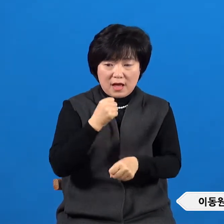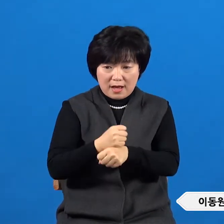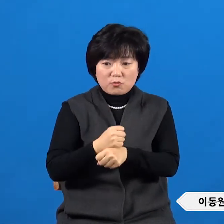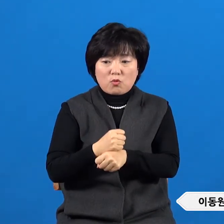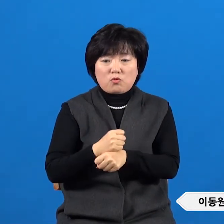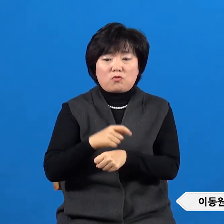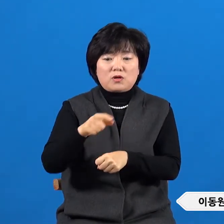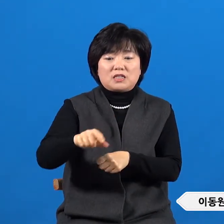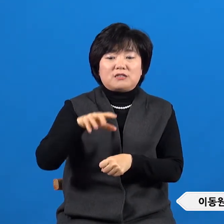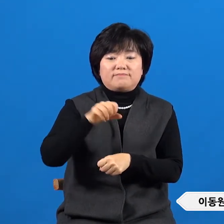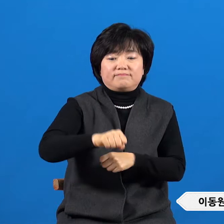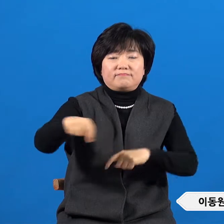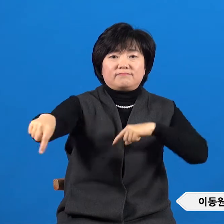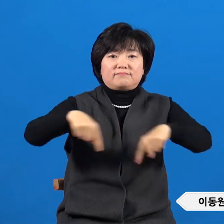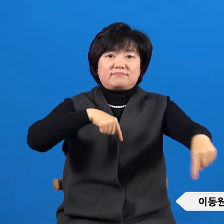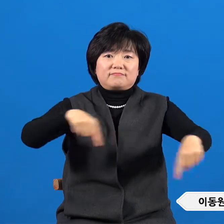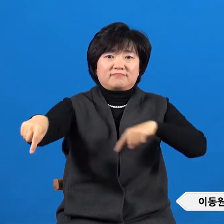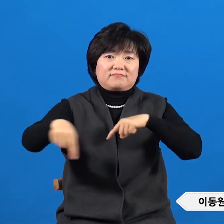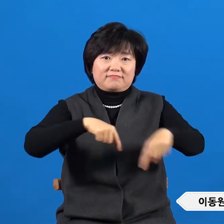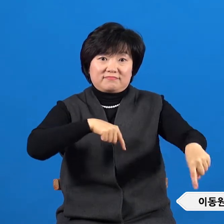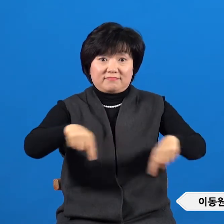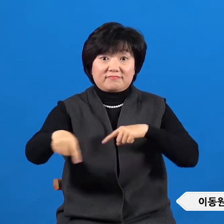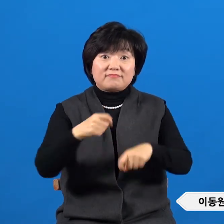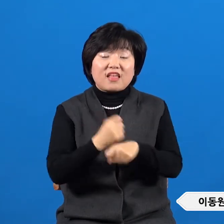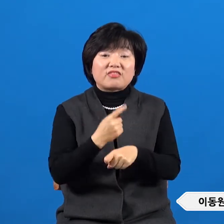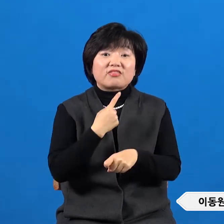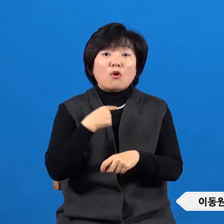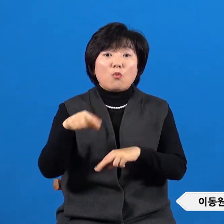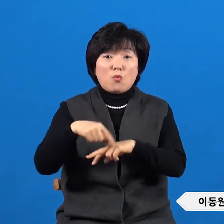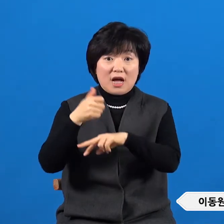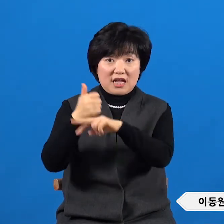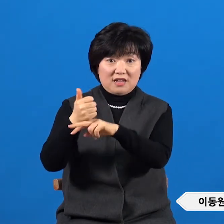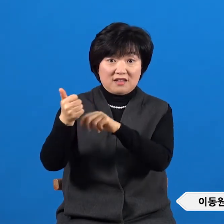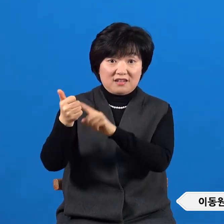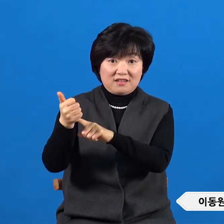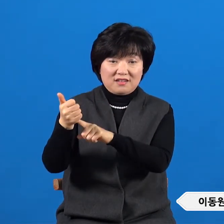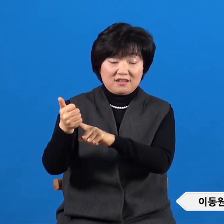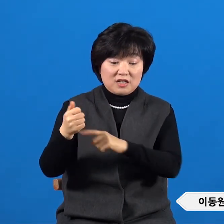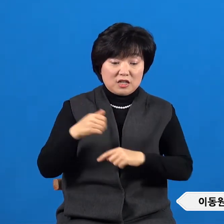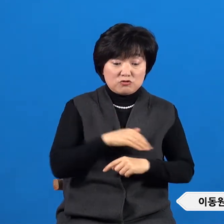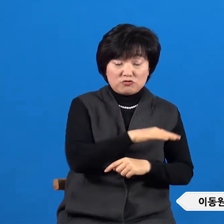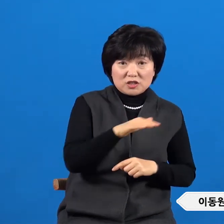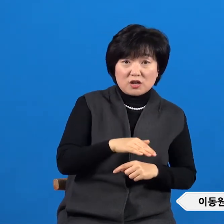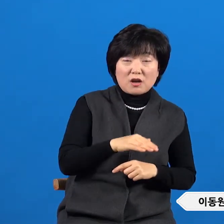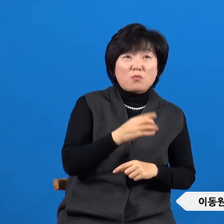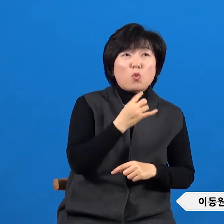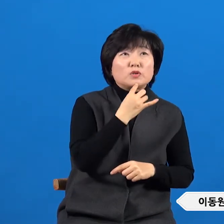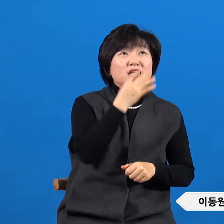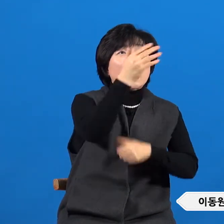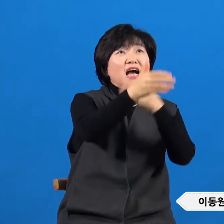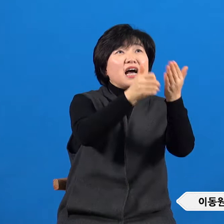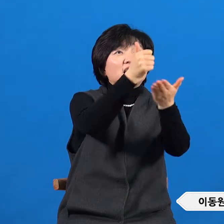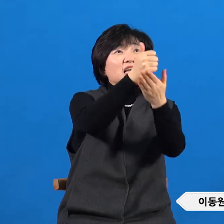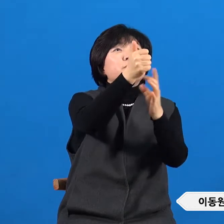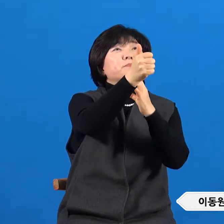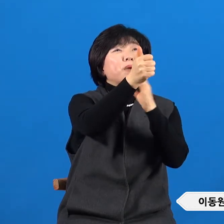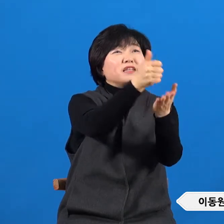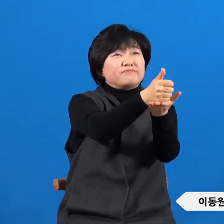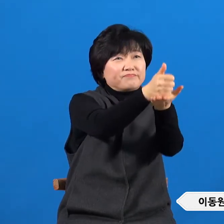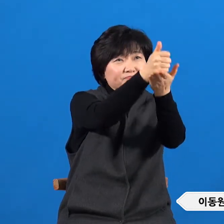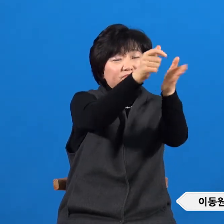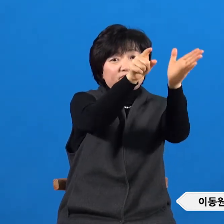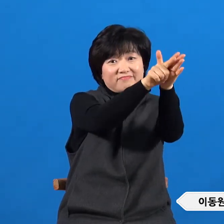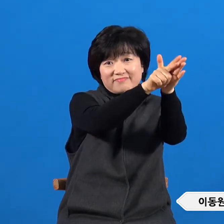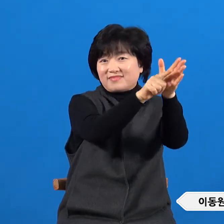질서를 유지하고자 했던 왕이었습니다. 그는 결코 우리처럼 유일신을 신봉하는